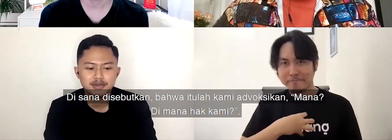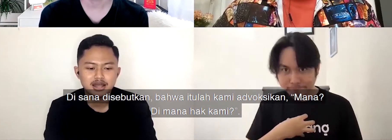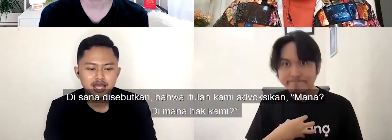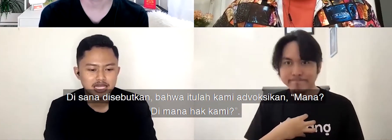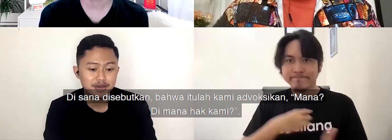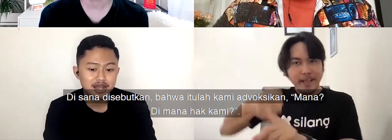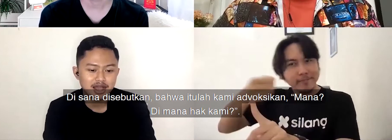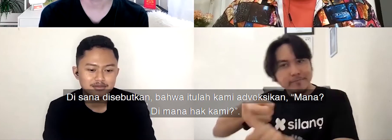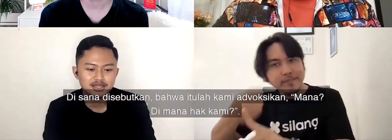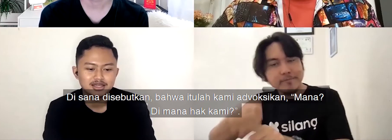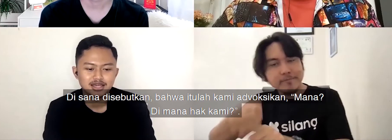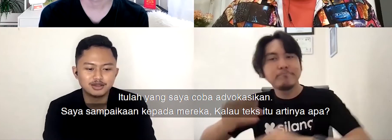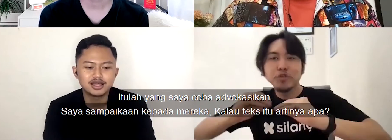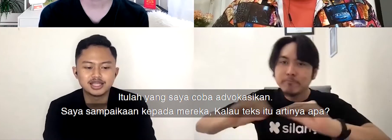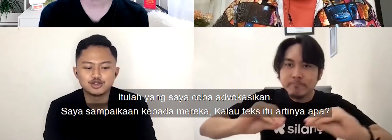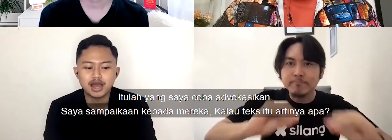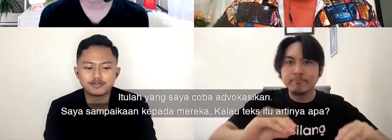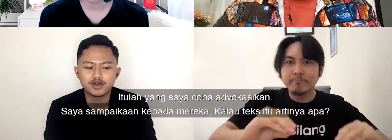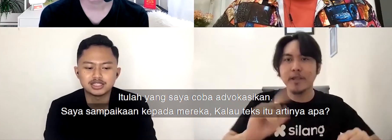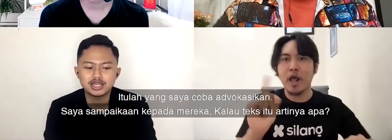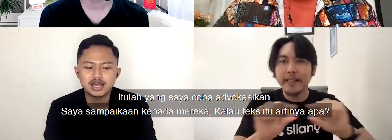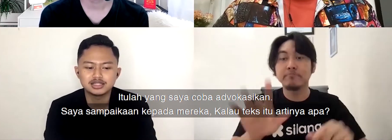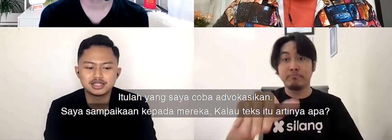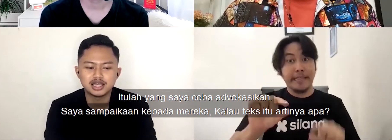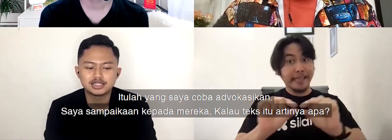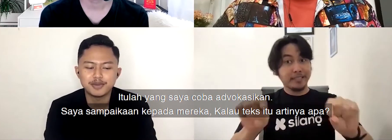mana coba